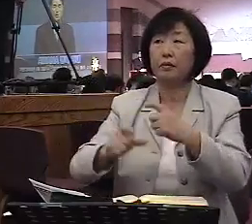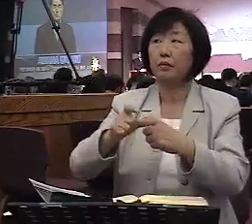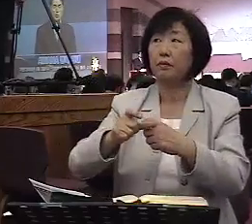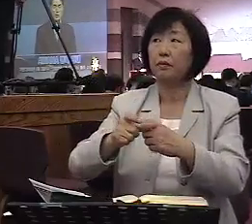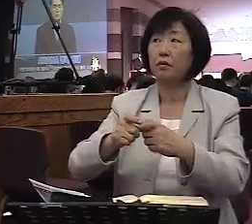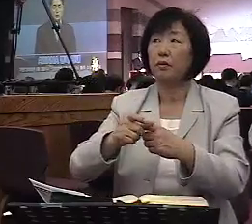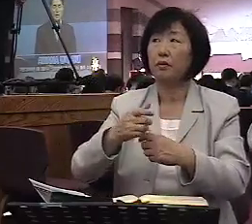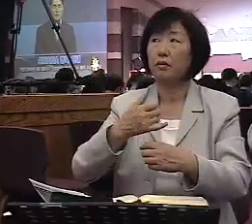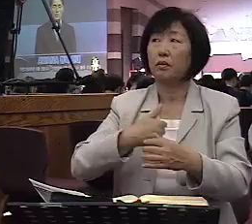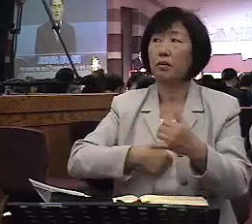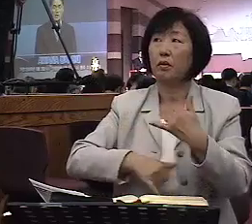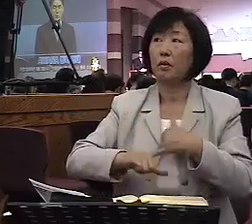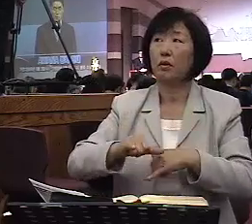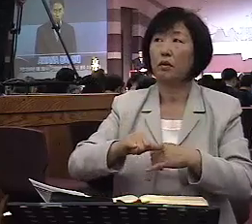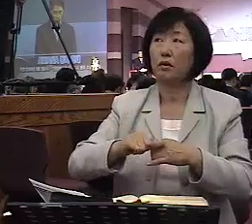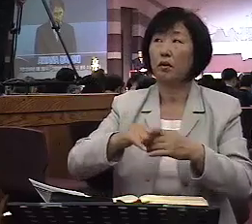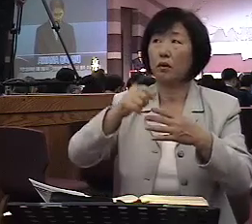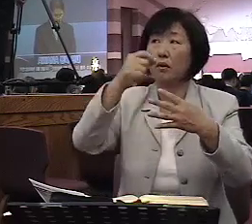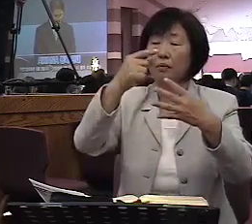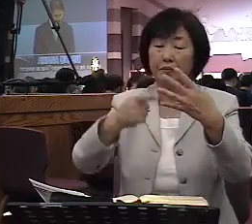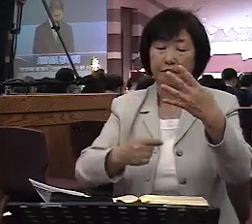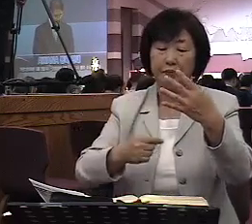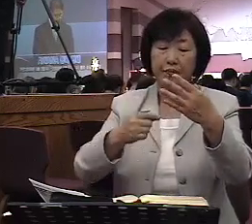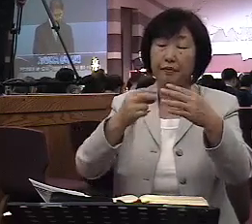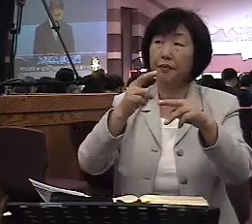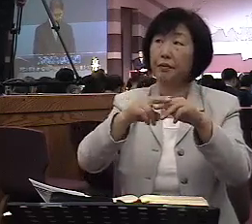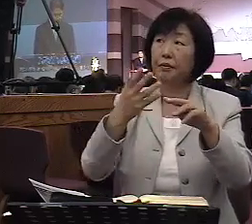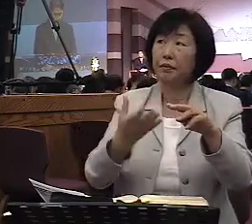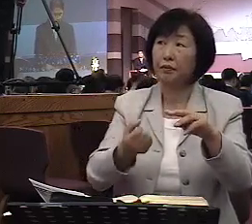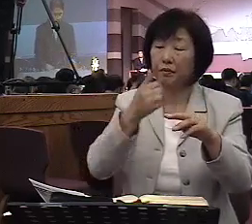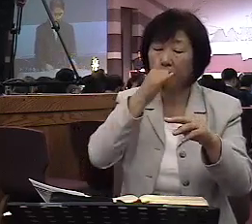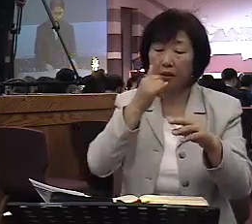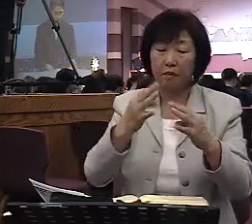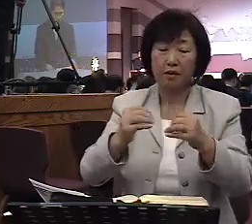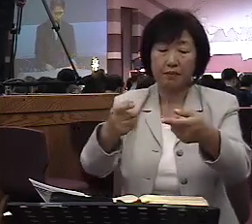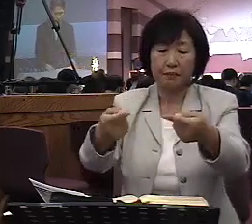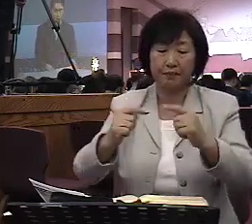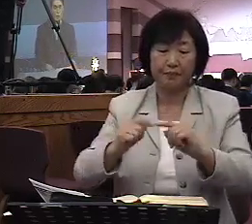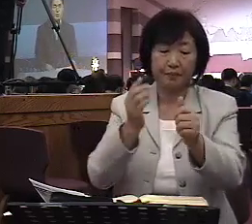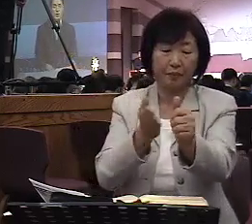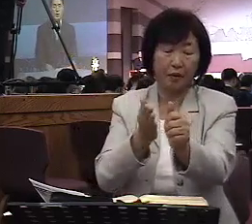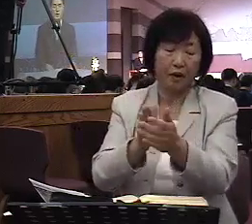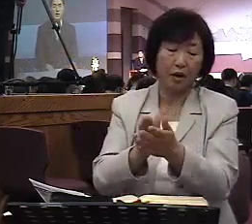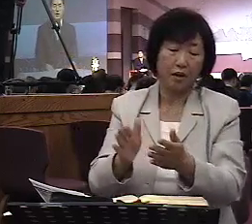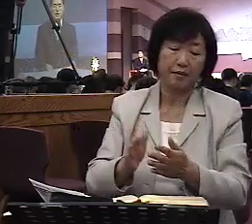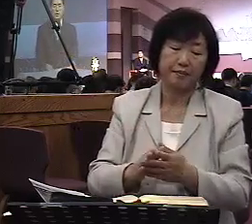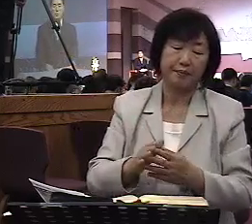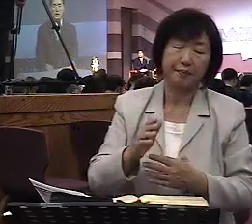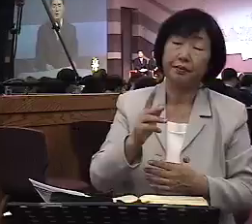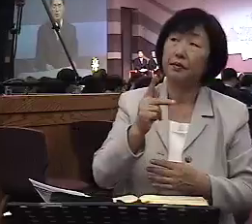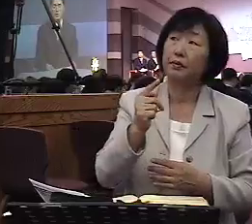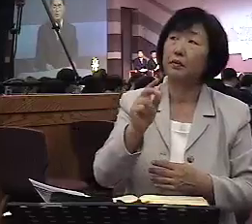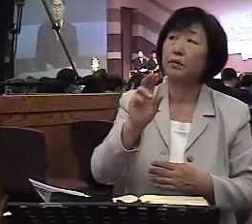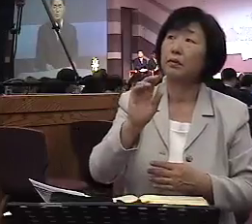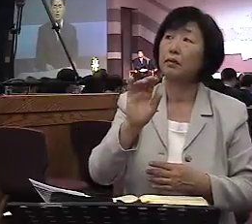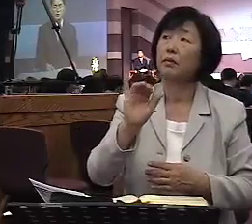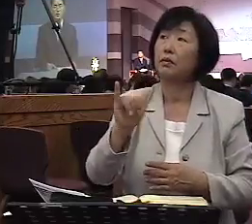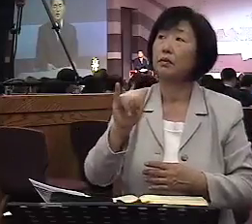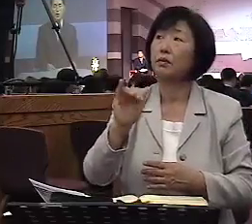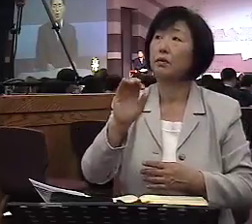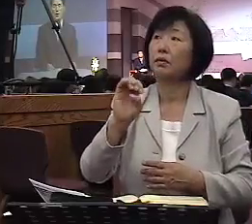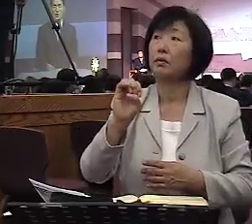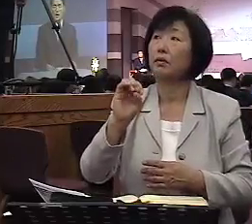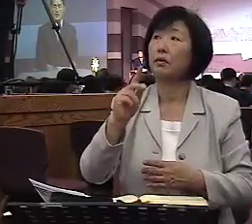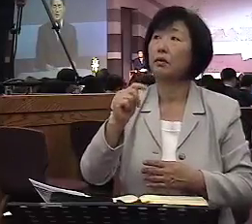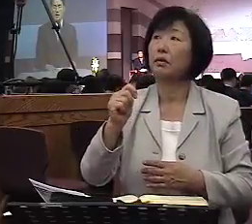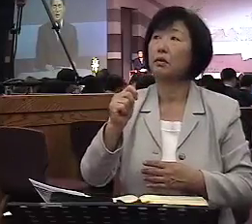자녀들의 교육 프로그램으로 자리 잡을 수 있도록 많은 참여 바랍니다. 중고등부 KYDT 훈련이 계속해서 접수되고